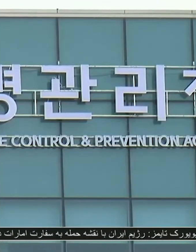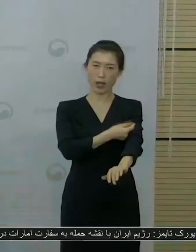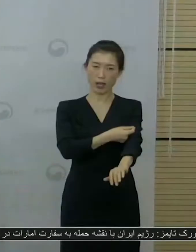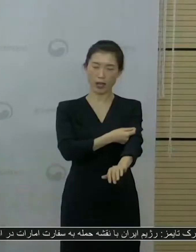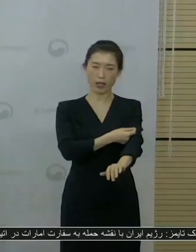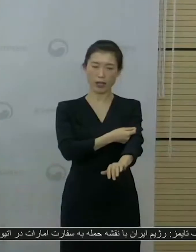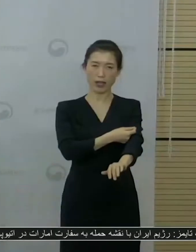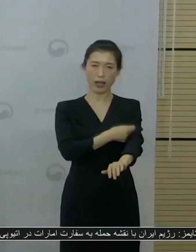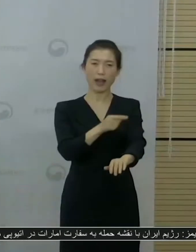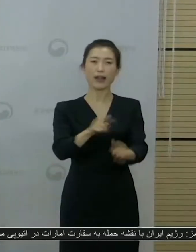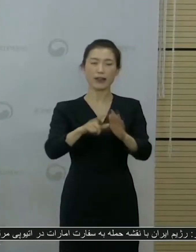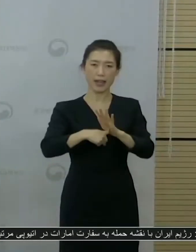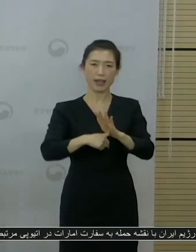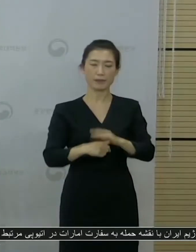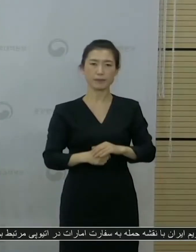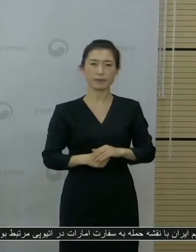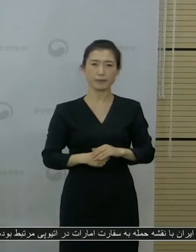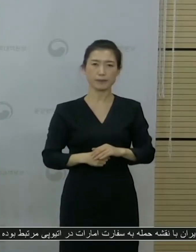کاهش یابد.